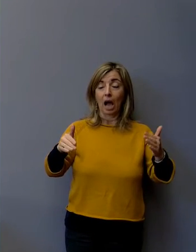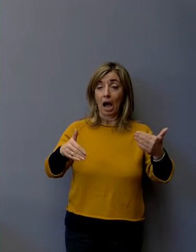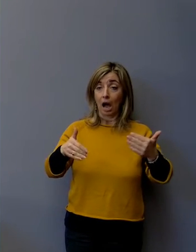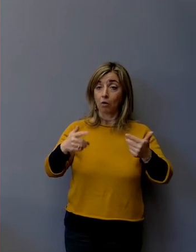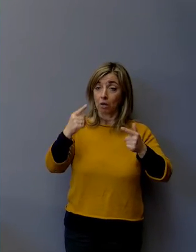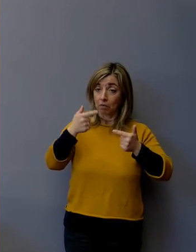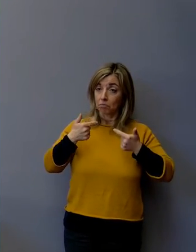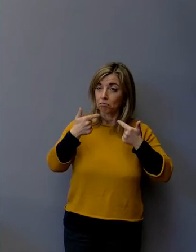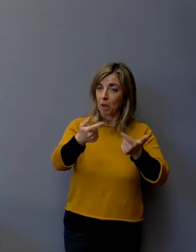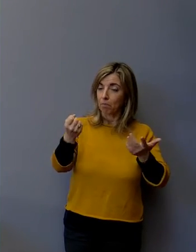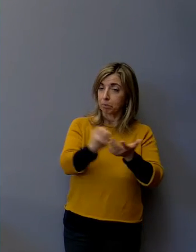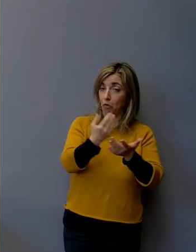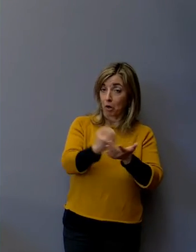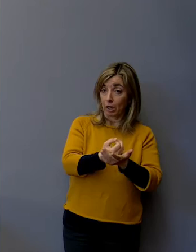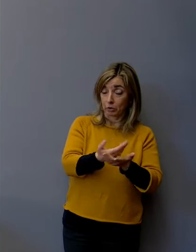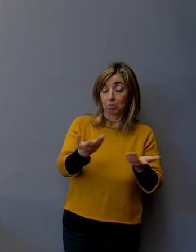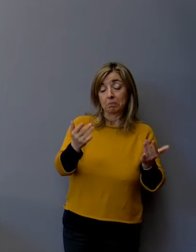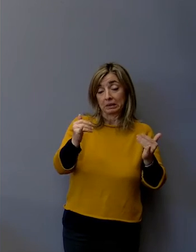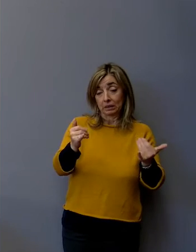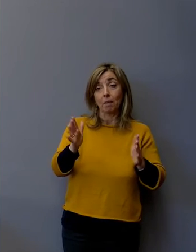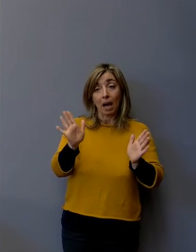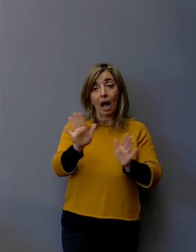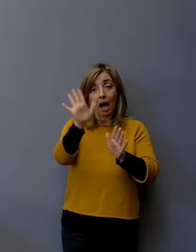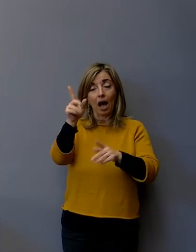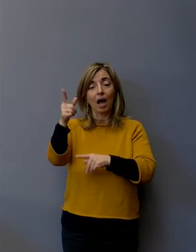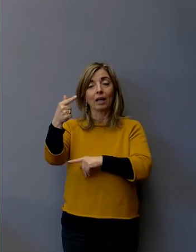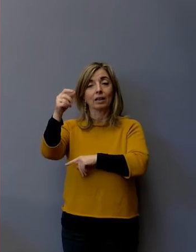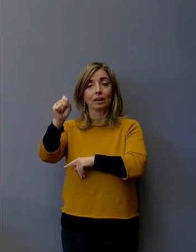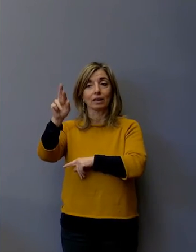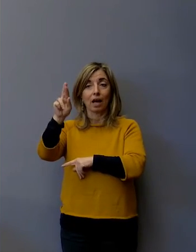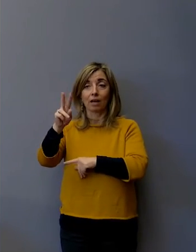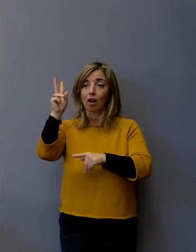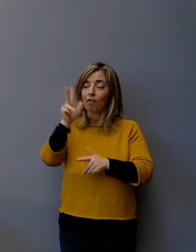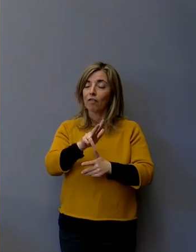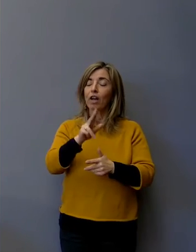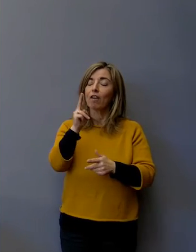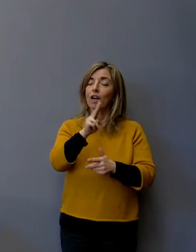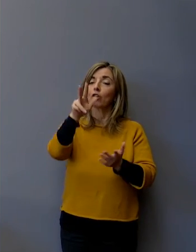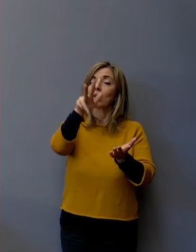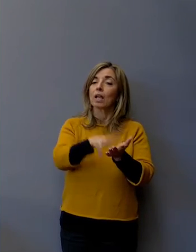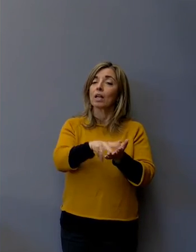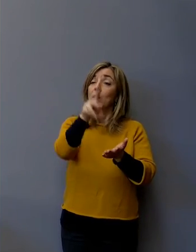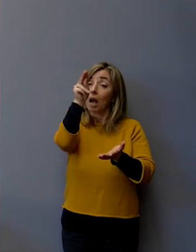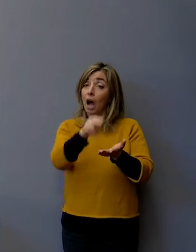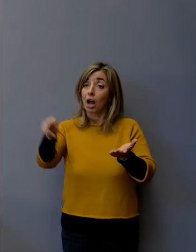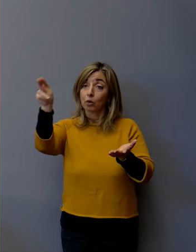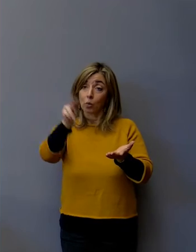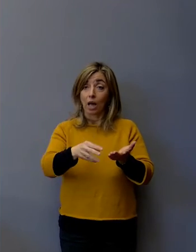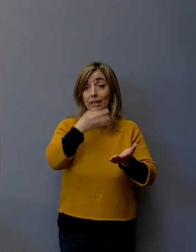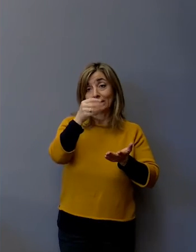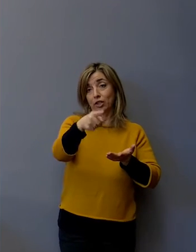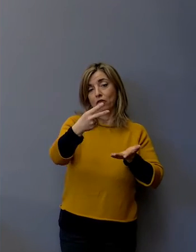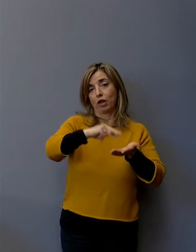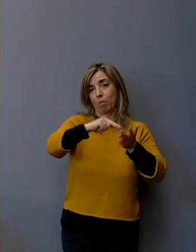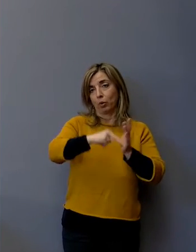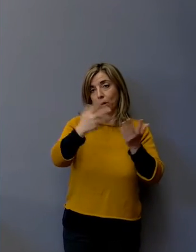annullata a conferma che forse qualche problema c'era vedremo su questa nuova magari chissà